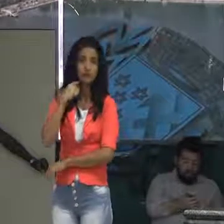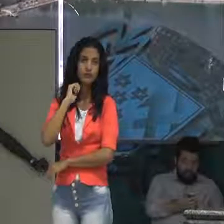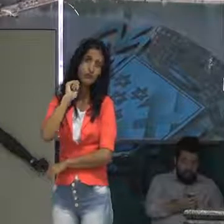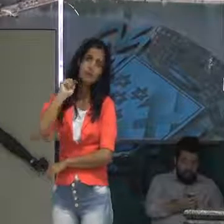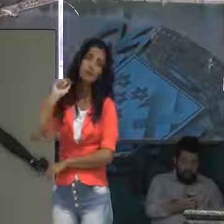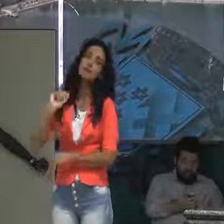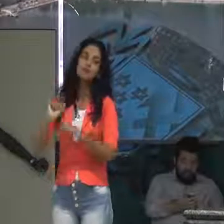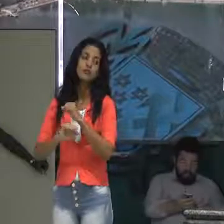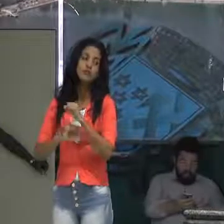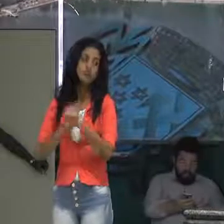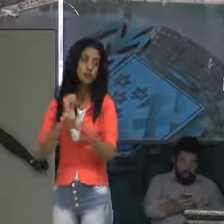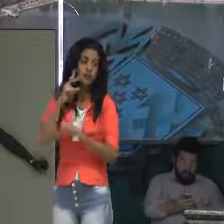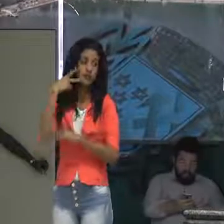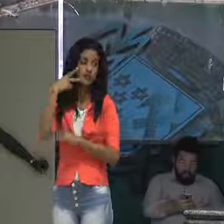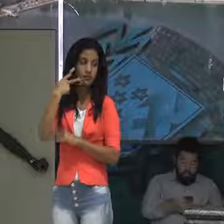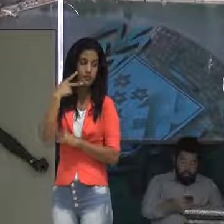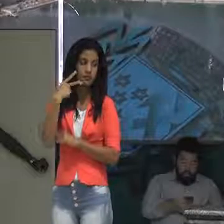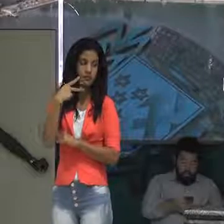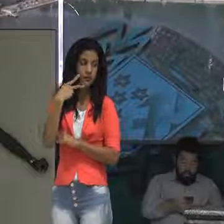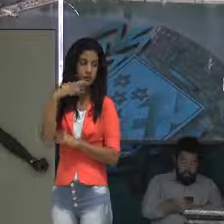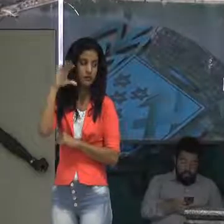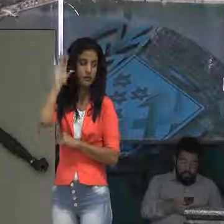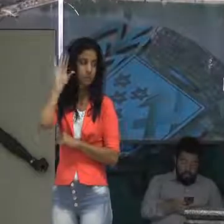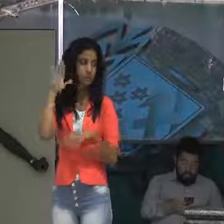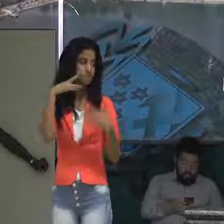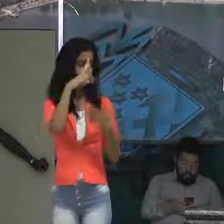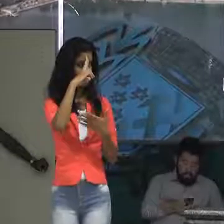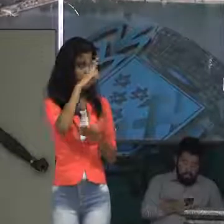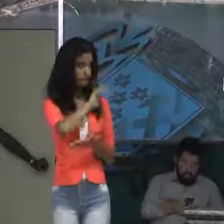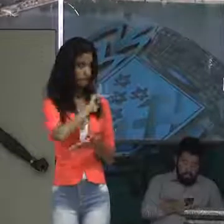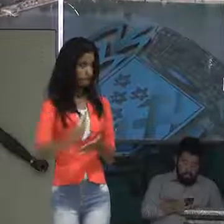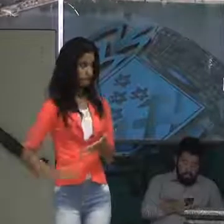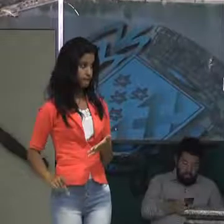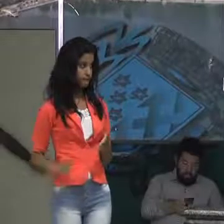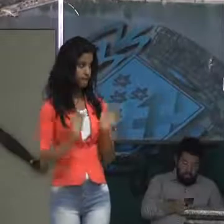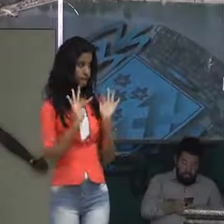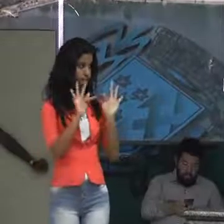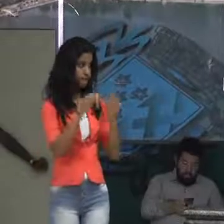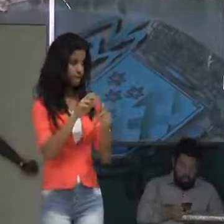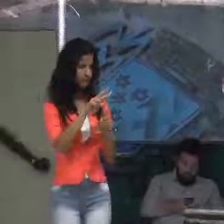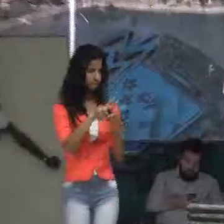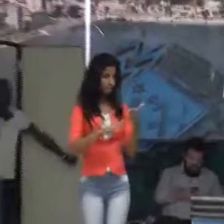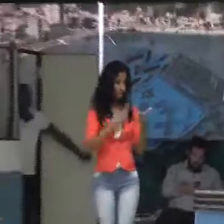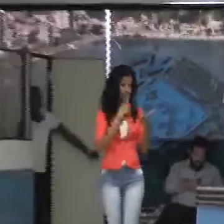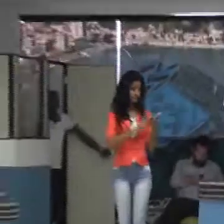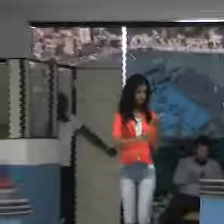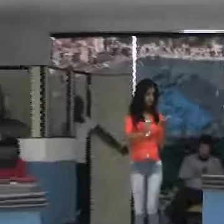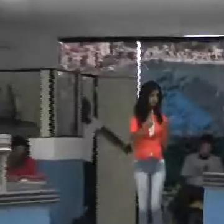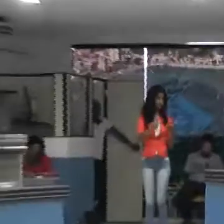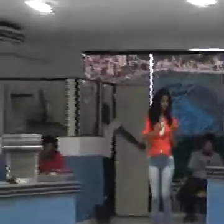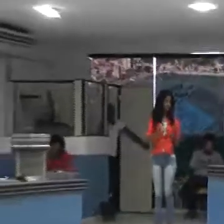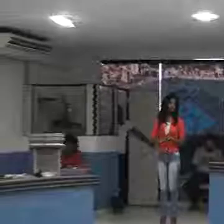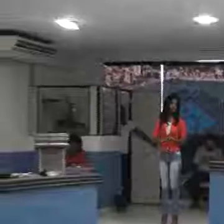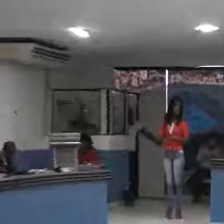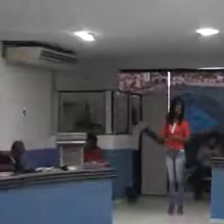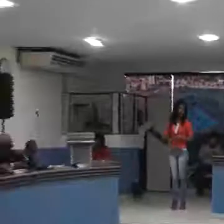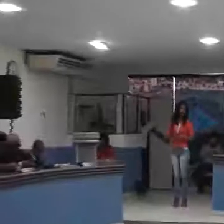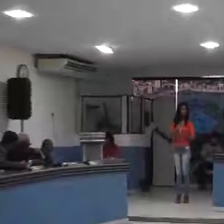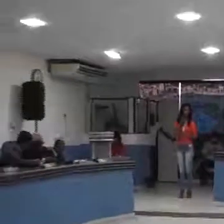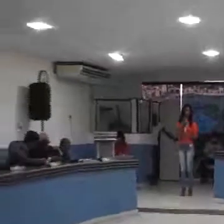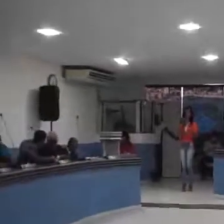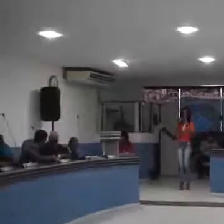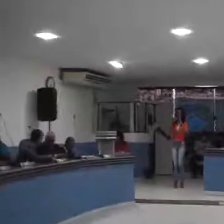Luiz Carlos Escuta. Senhor presidente, estas são as indicações e correspondências que serão